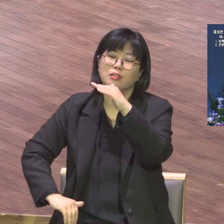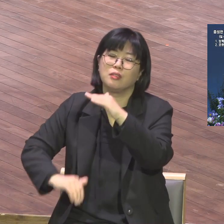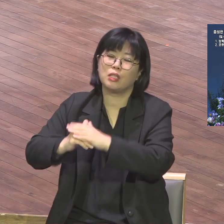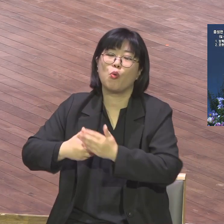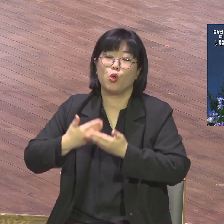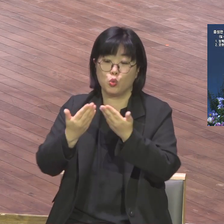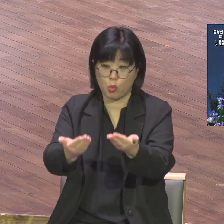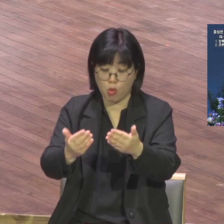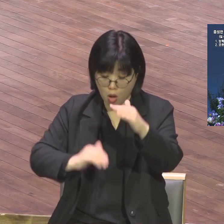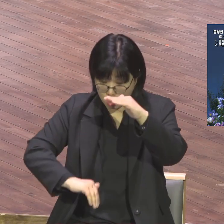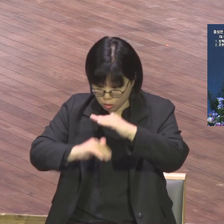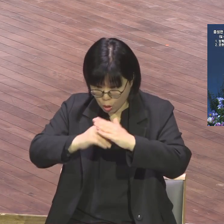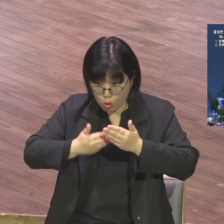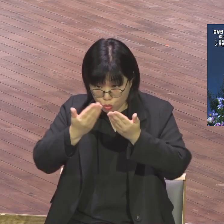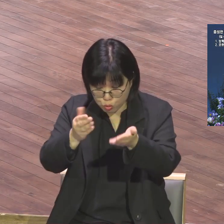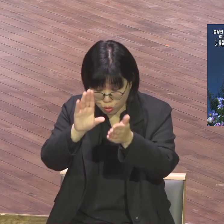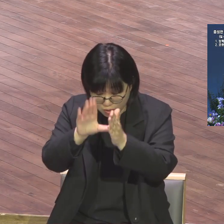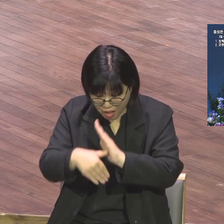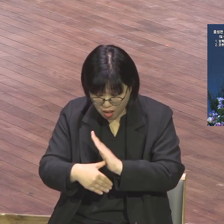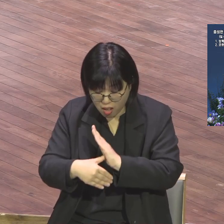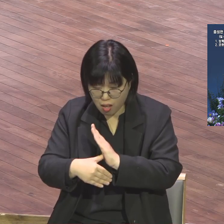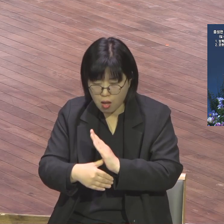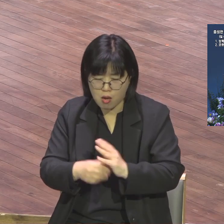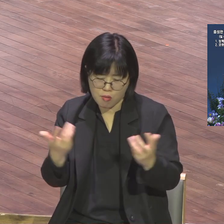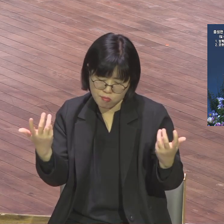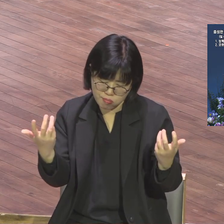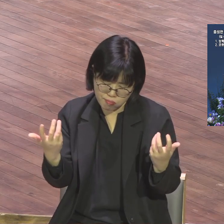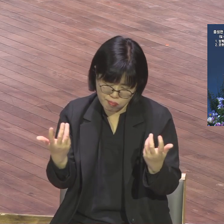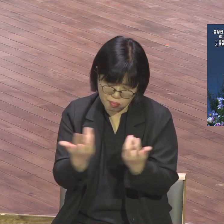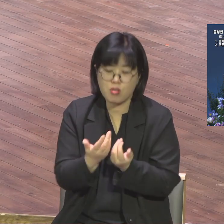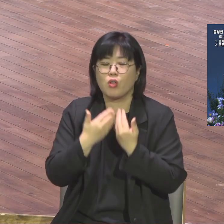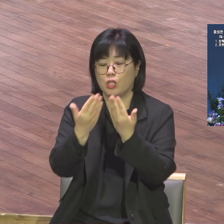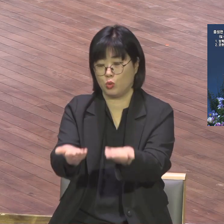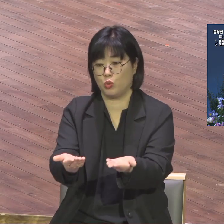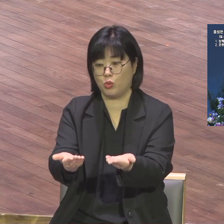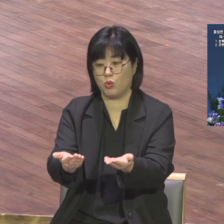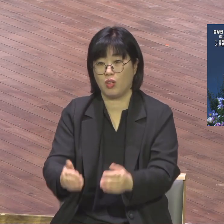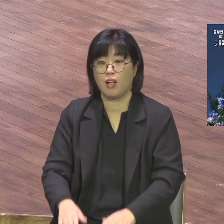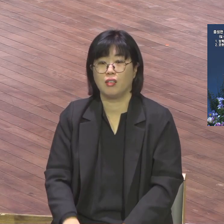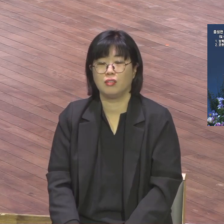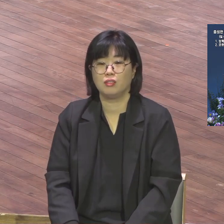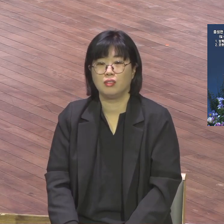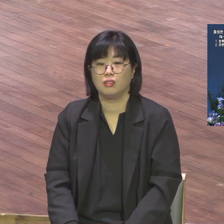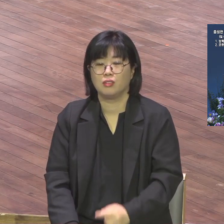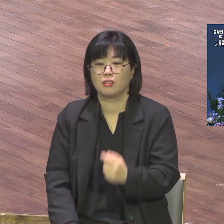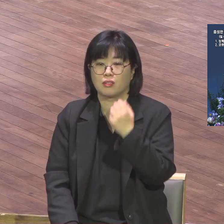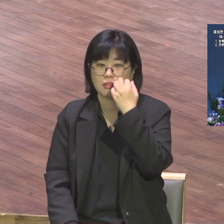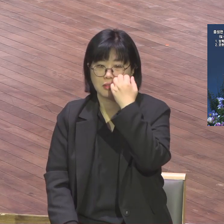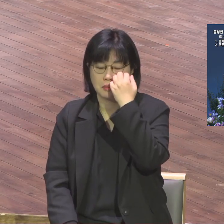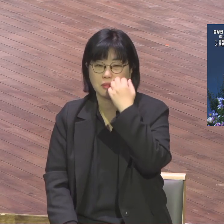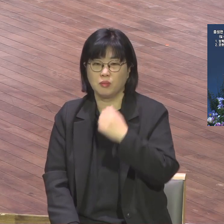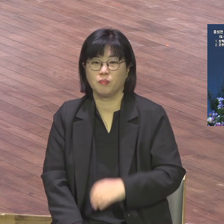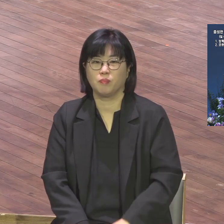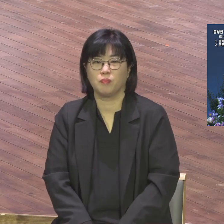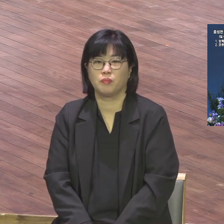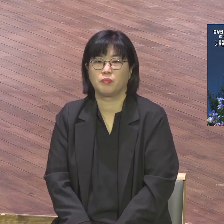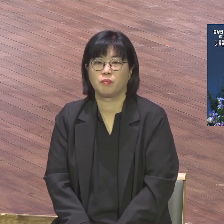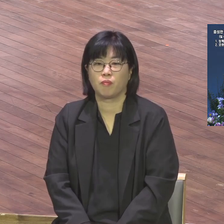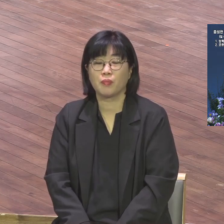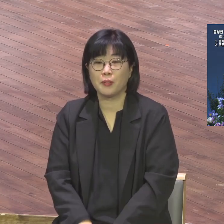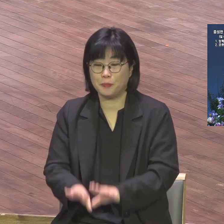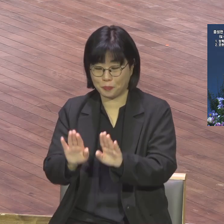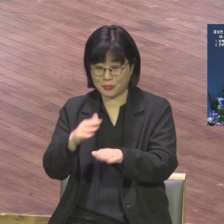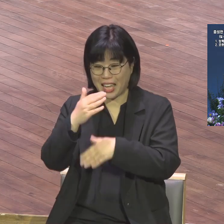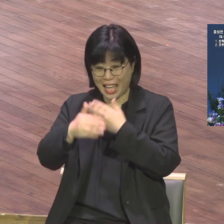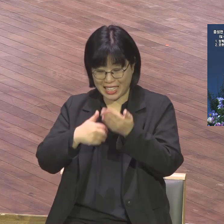풍성하게 채워주시는 하나님이심을 바라봐야 돼요. 테스트가 있습니다. 금방 뭐냐 그냥 금방 아니에요. 그 믿음을